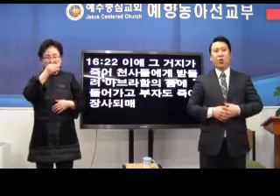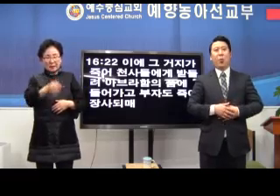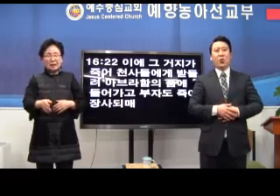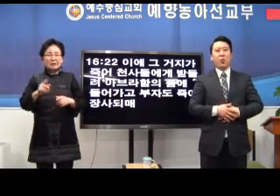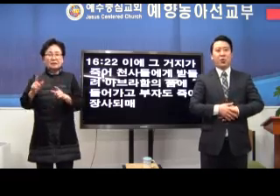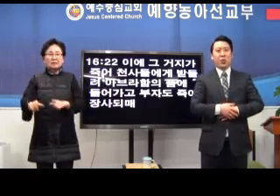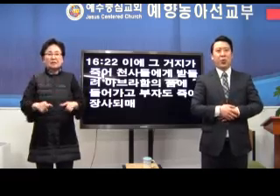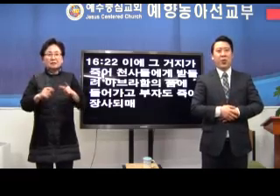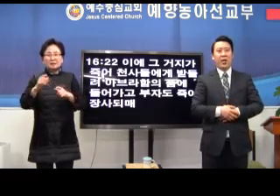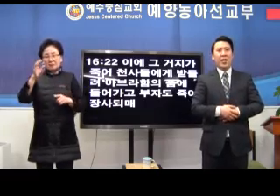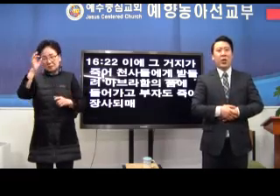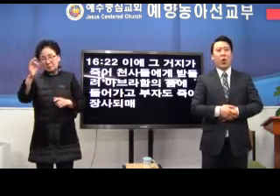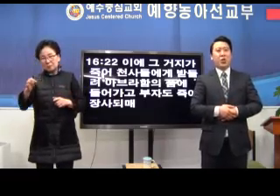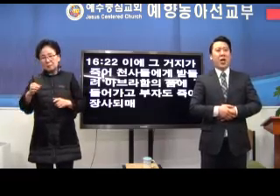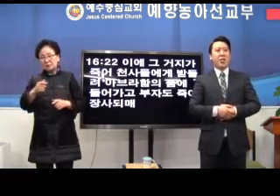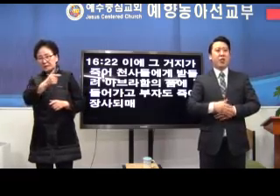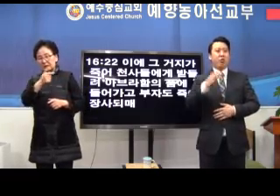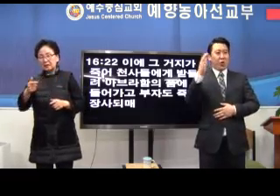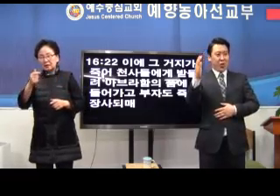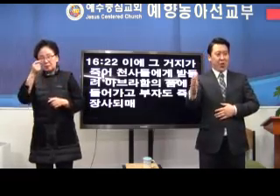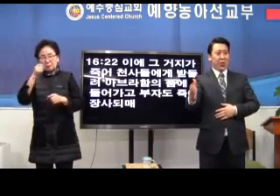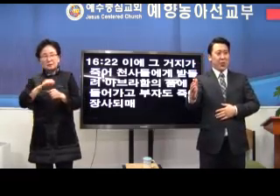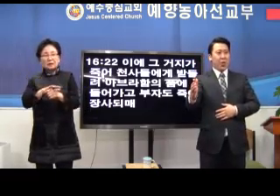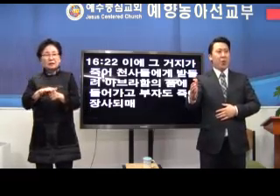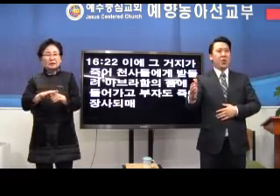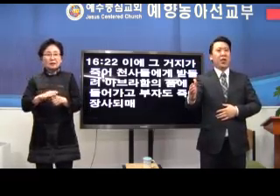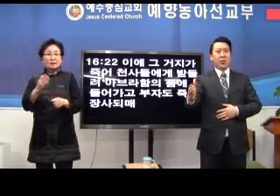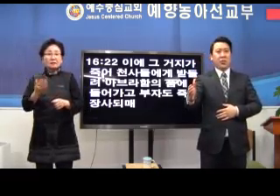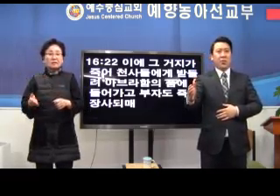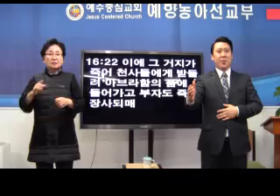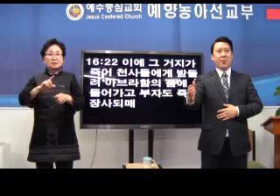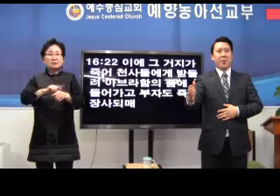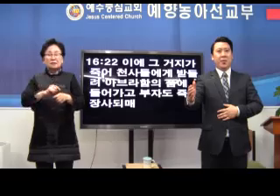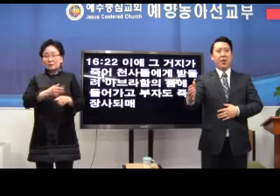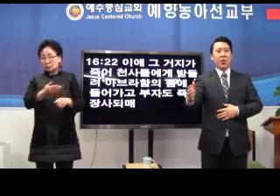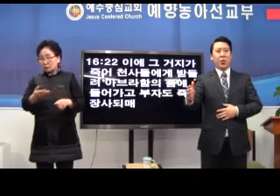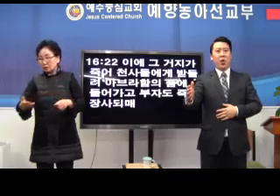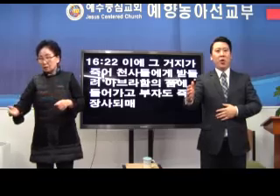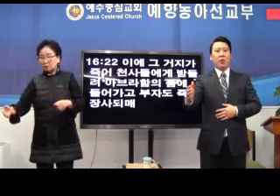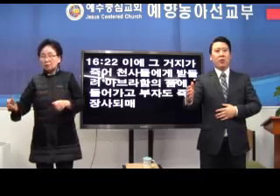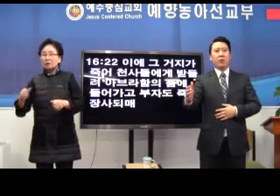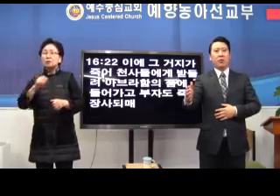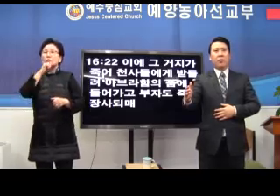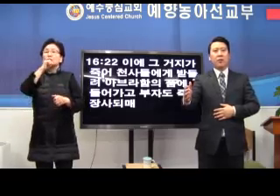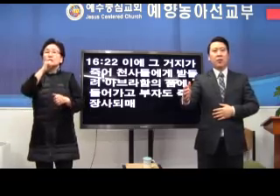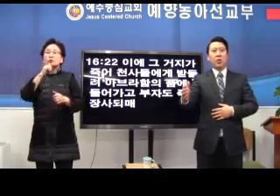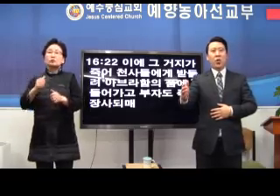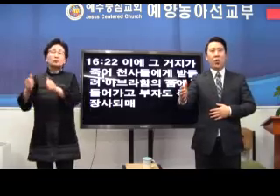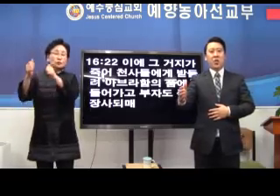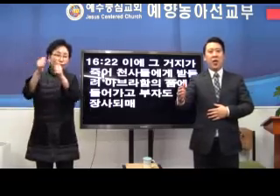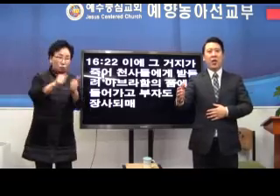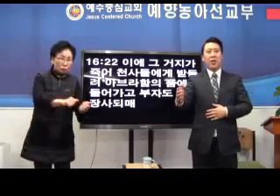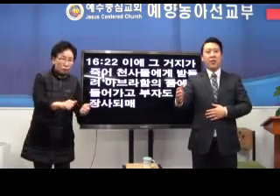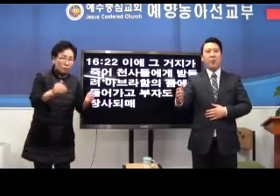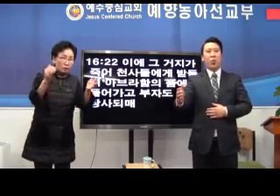눈으로 볼 수 없을 정도. 거지가 이제 죽었어요. 세월이 지났어. 그리고 이 거지가 참